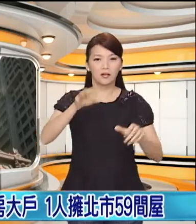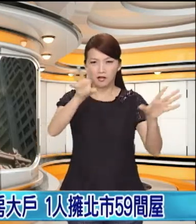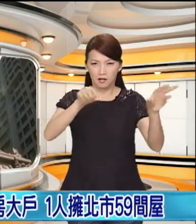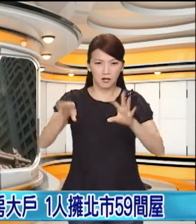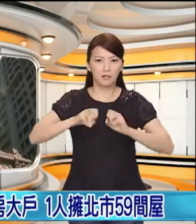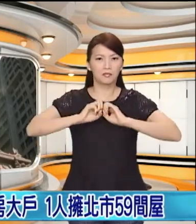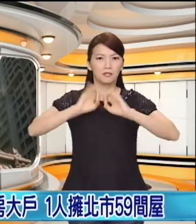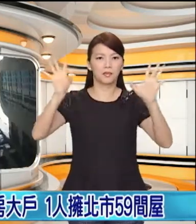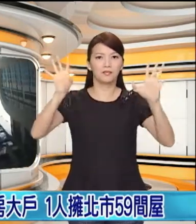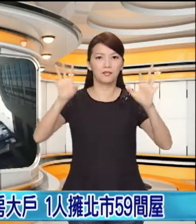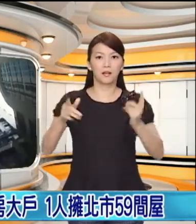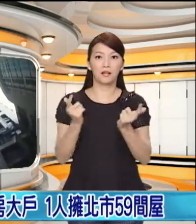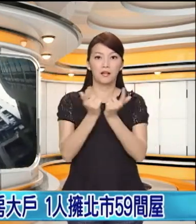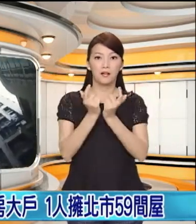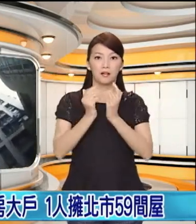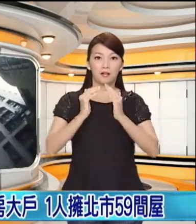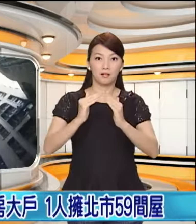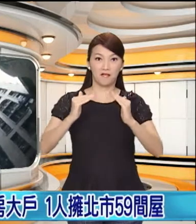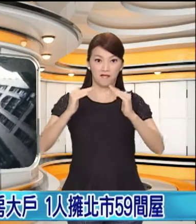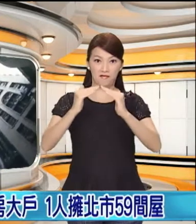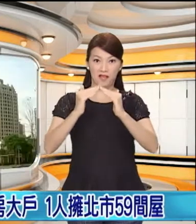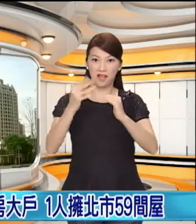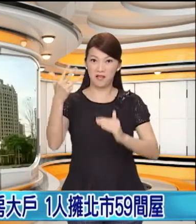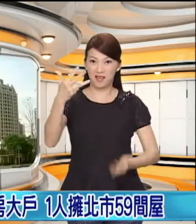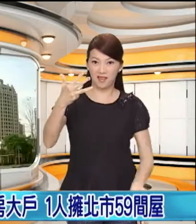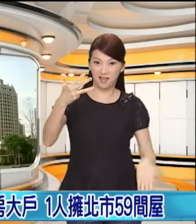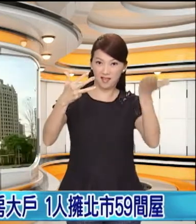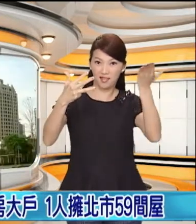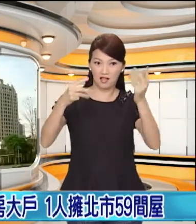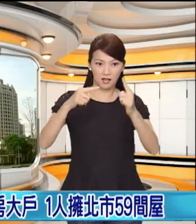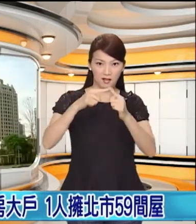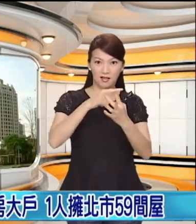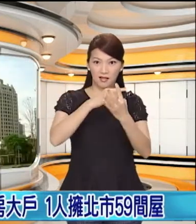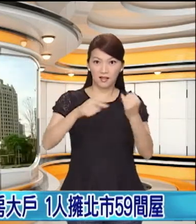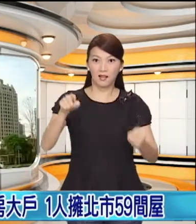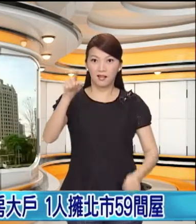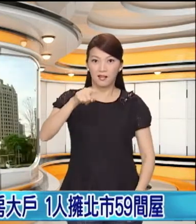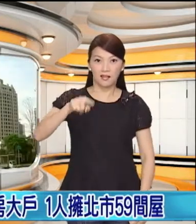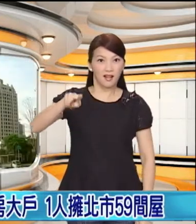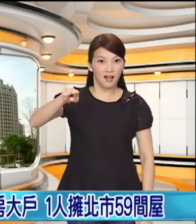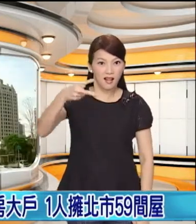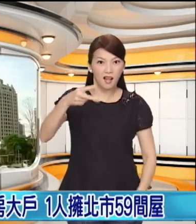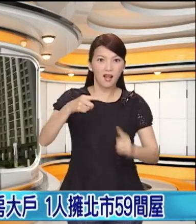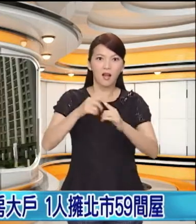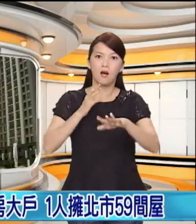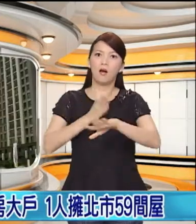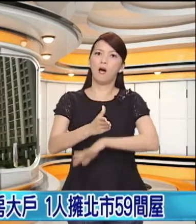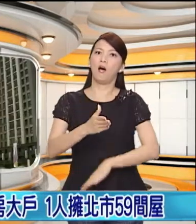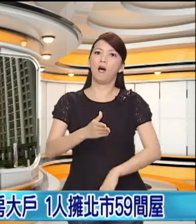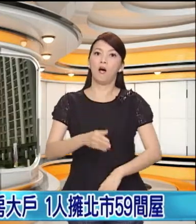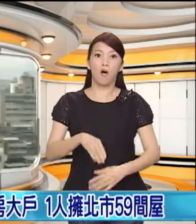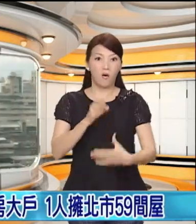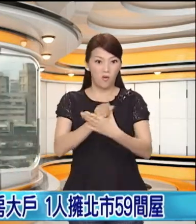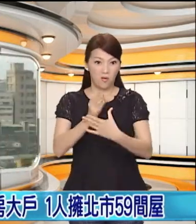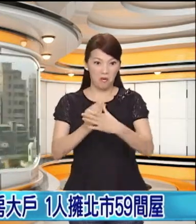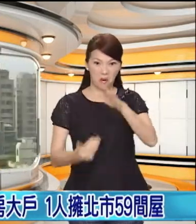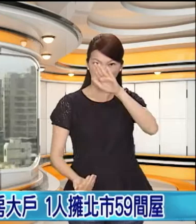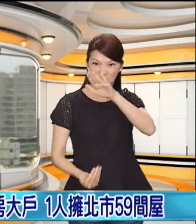北市议员提出了一份资料，揭露台北市有1200多人是持有8户以上，最多